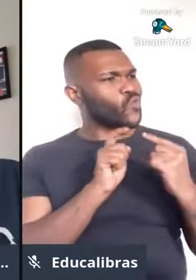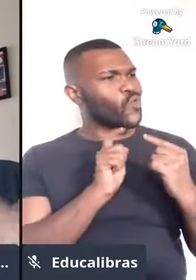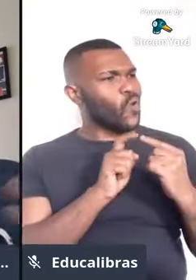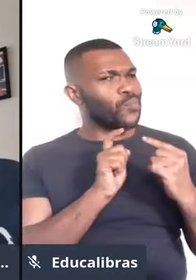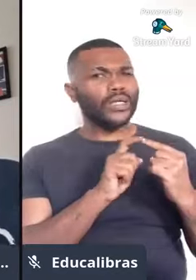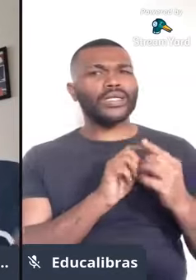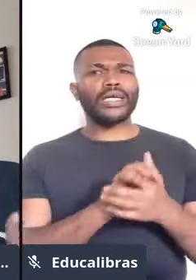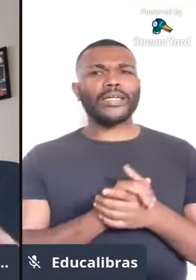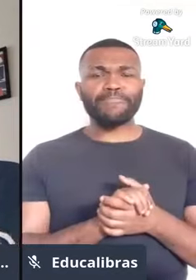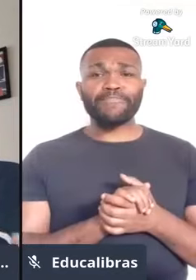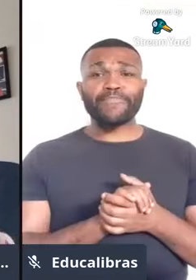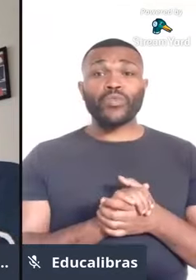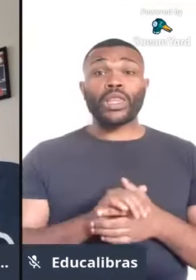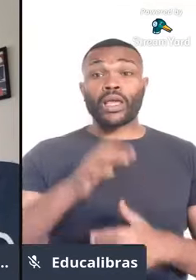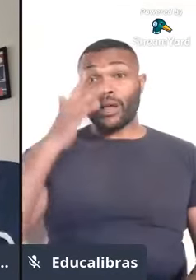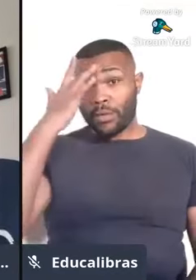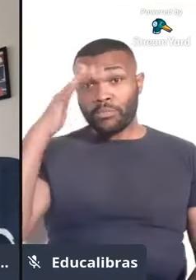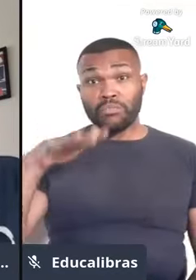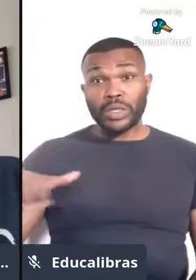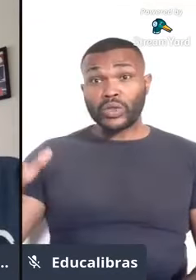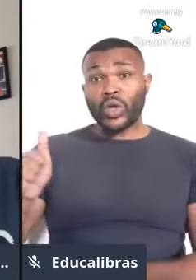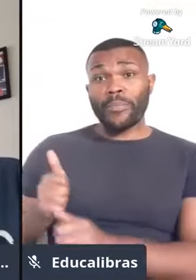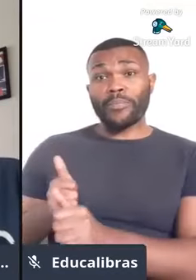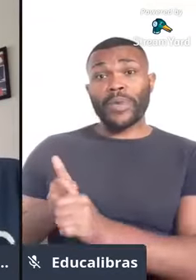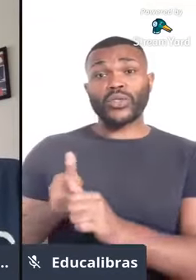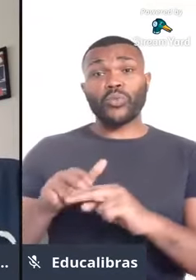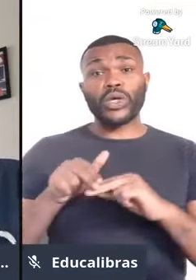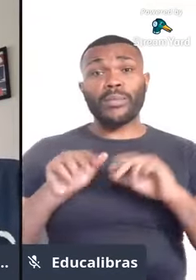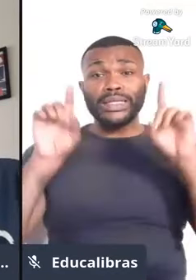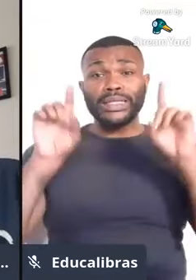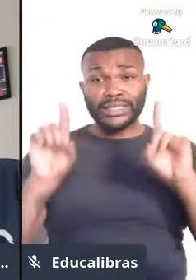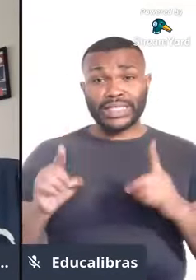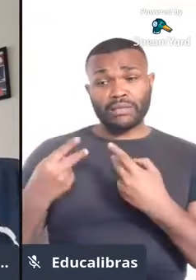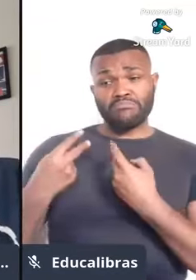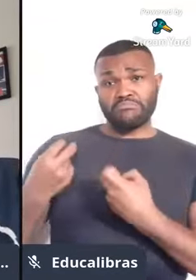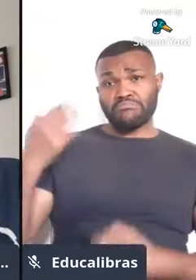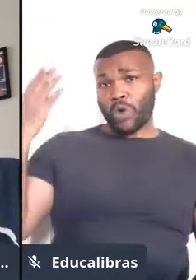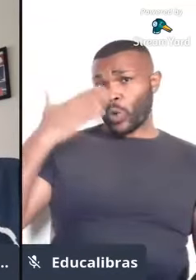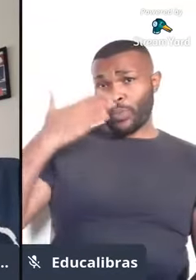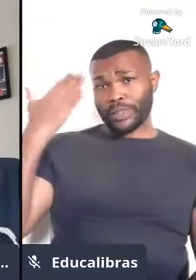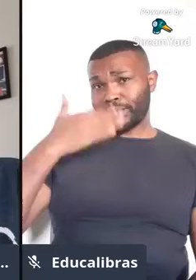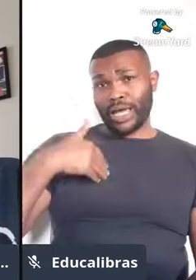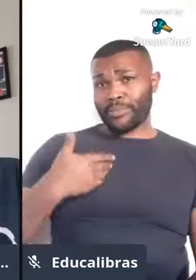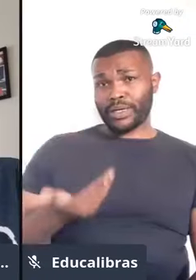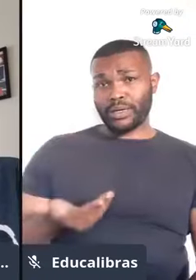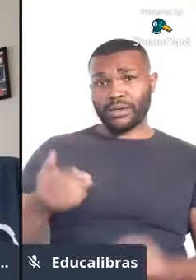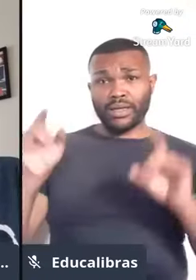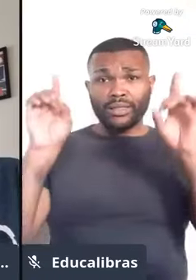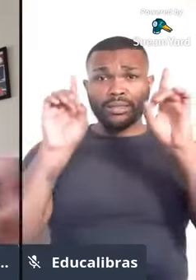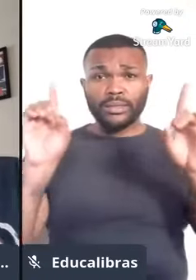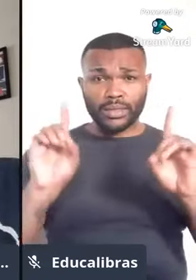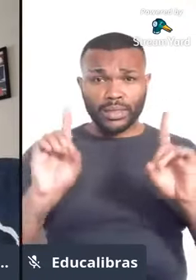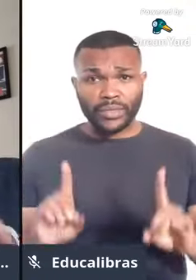Mas as pessoas que estavam à minha volta, porque a minha deficiência é meio invisível, né? Você não compreende a minha deficiência